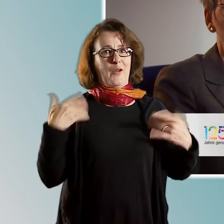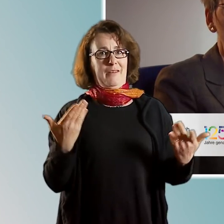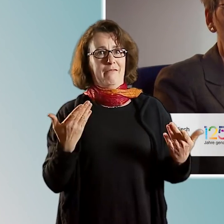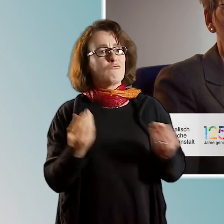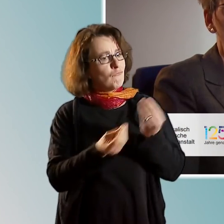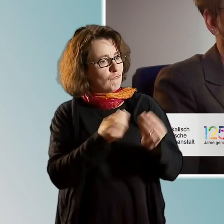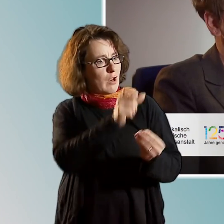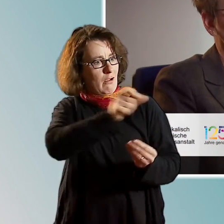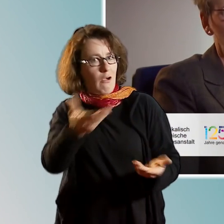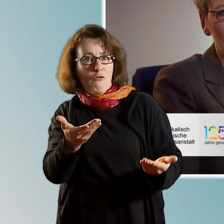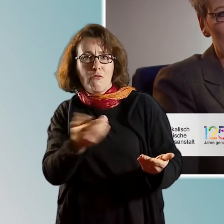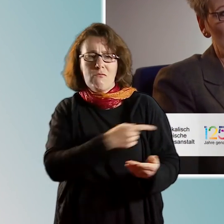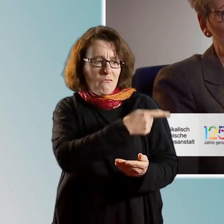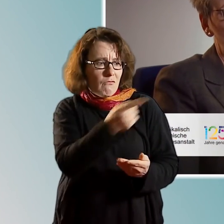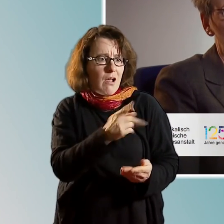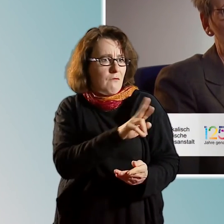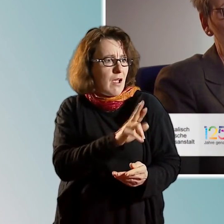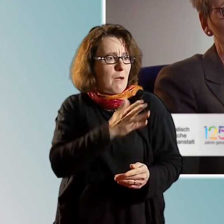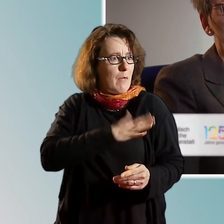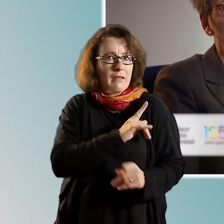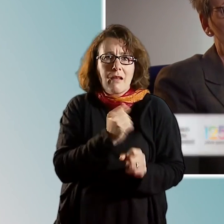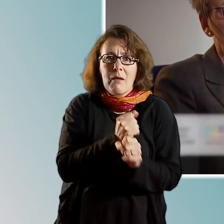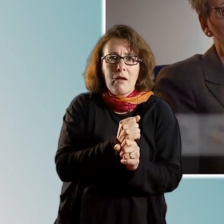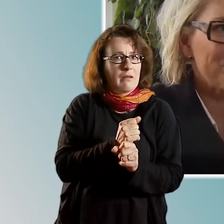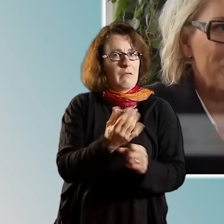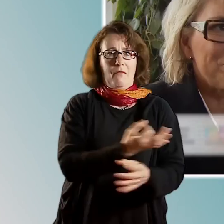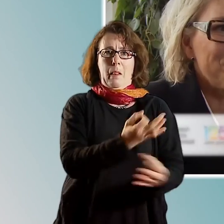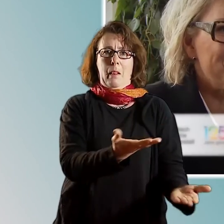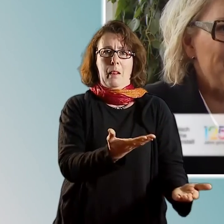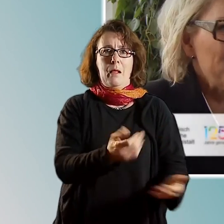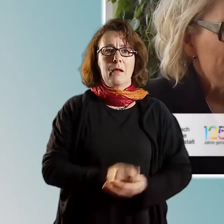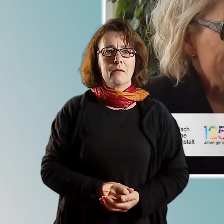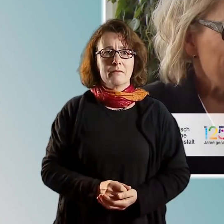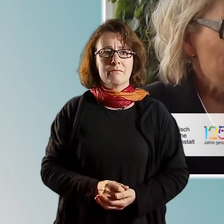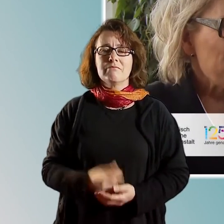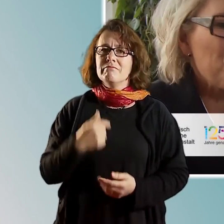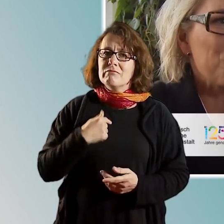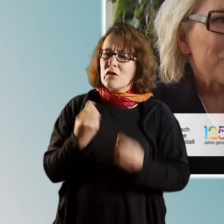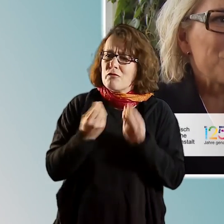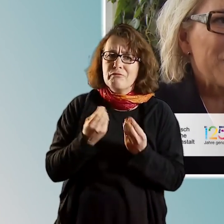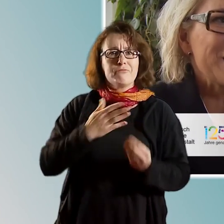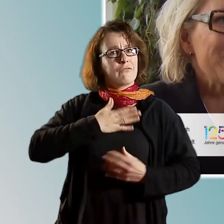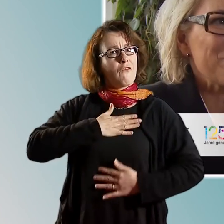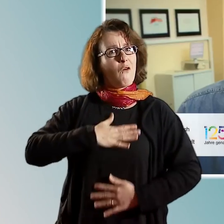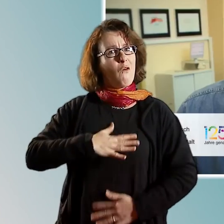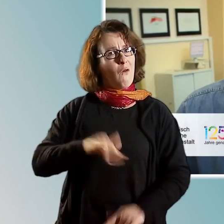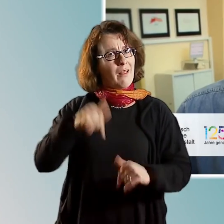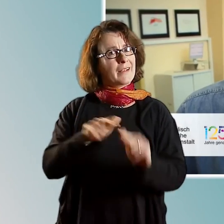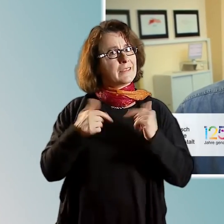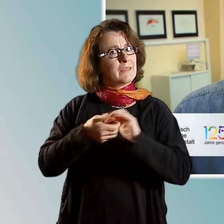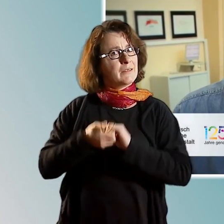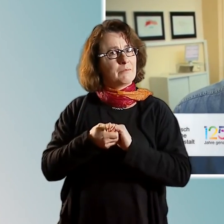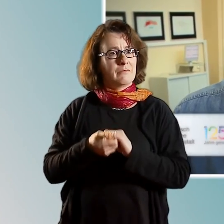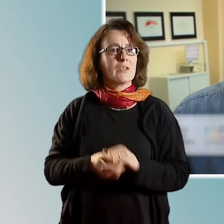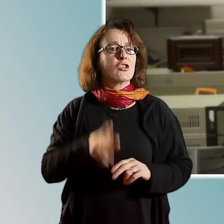und das merkt man den Leuten auch an. Ich habe nur wenige getroffen, die hier ungern arbeiten. Man fühlt sich so aufgehoben, es ist so ein Team. Wir ziehen ja hier